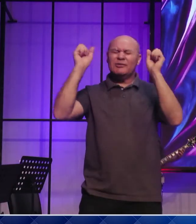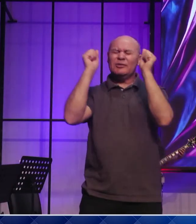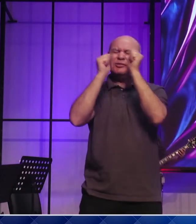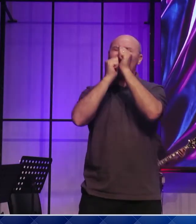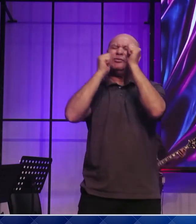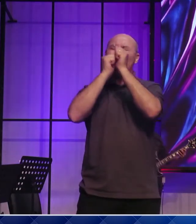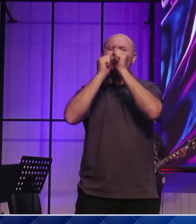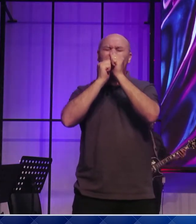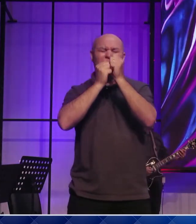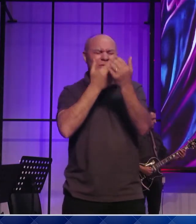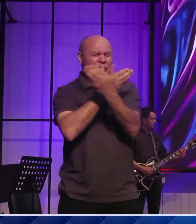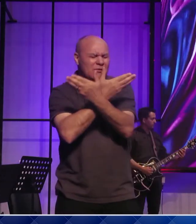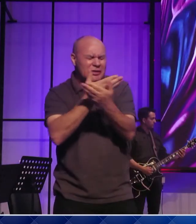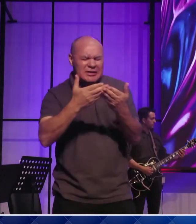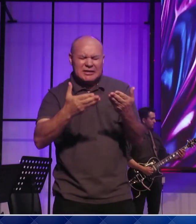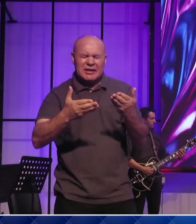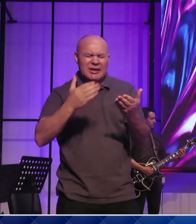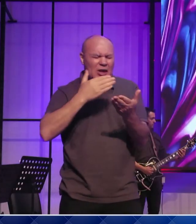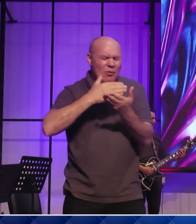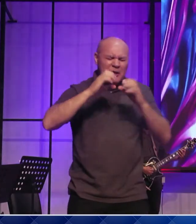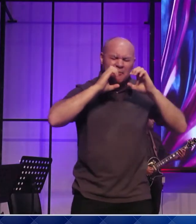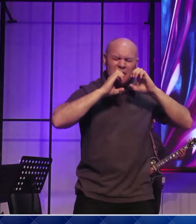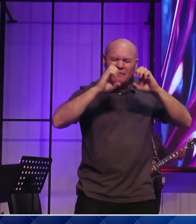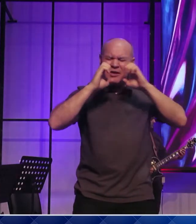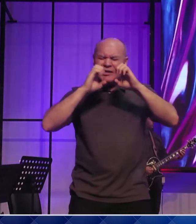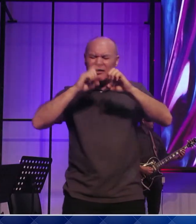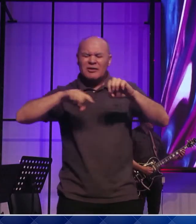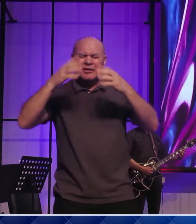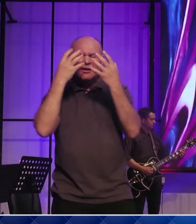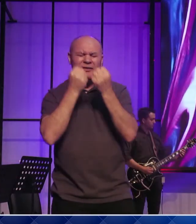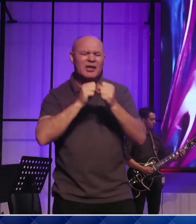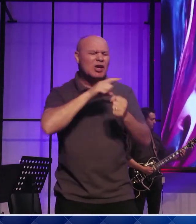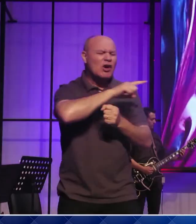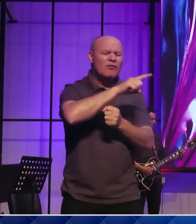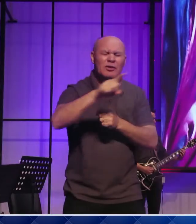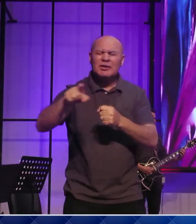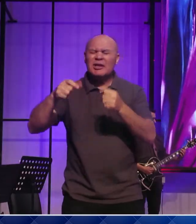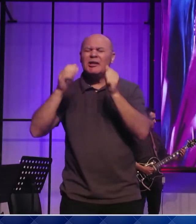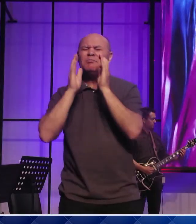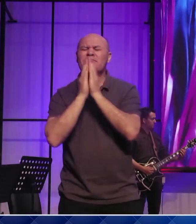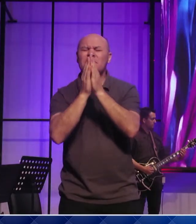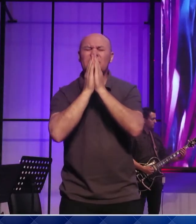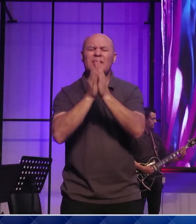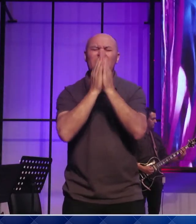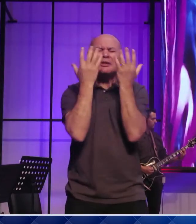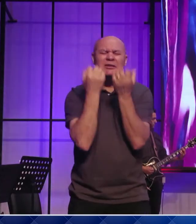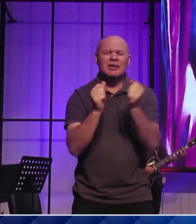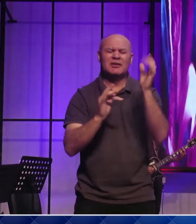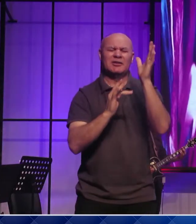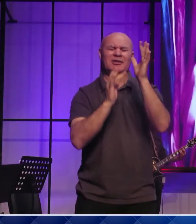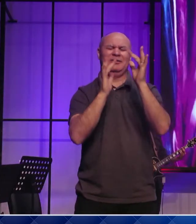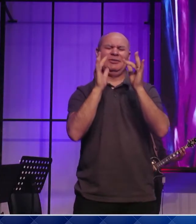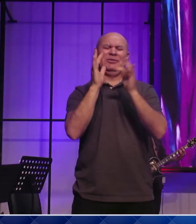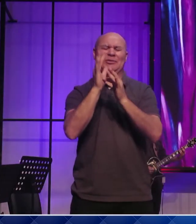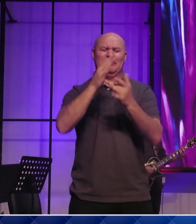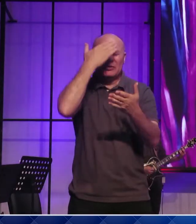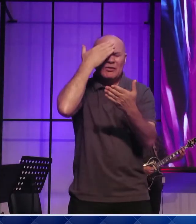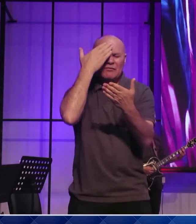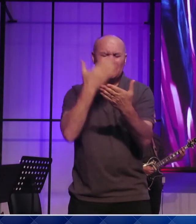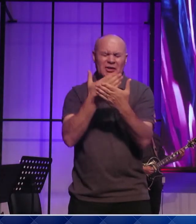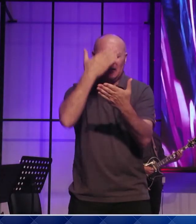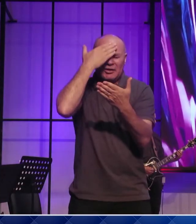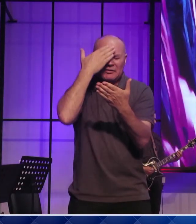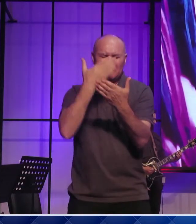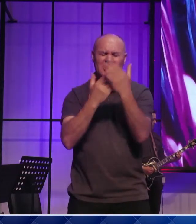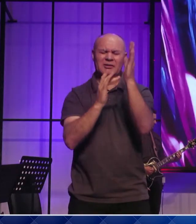vai terminar. Entregue-se a Jesus, se dê a Ele, confia nele e